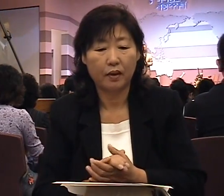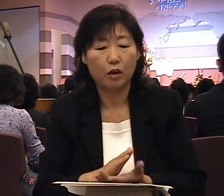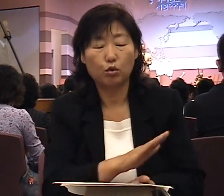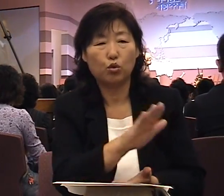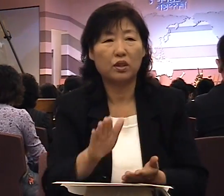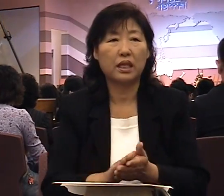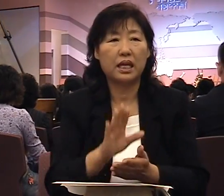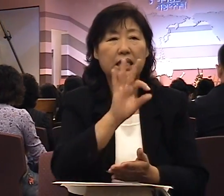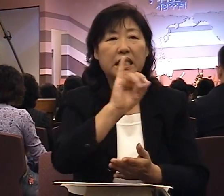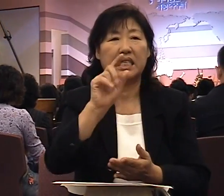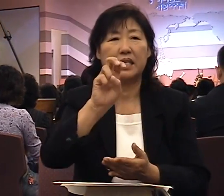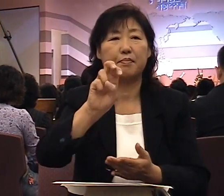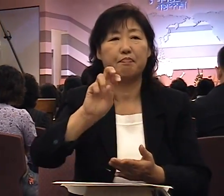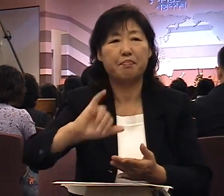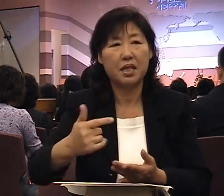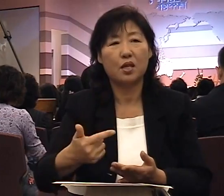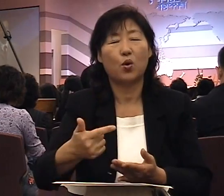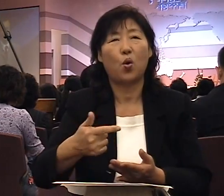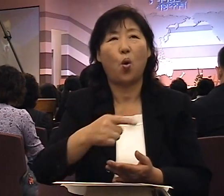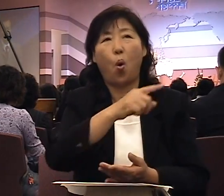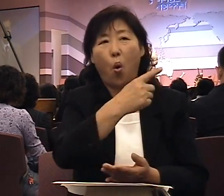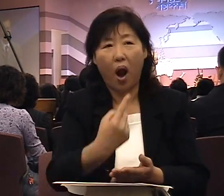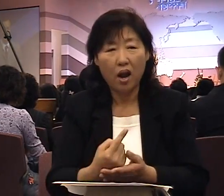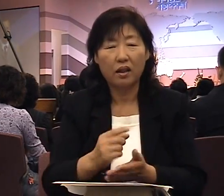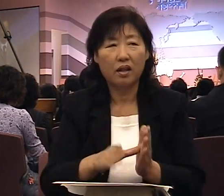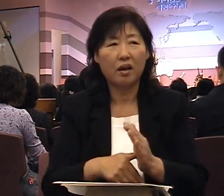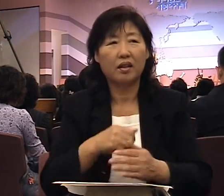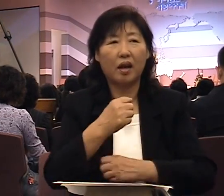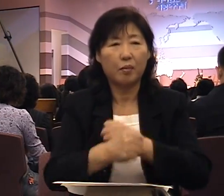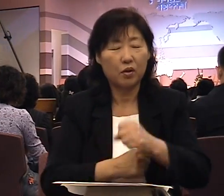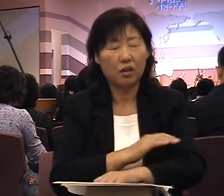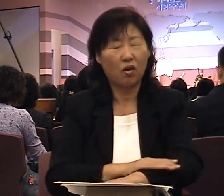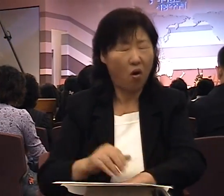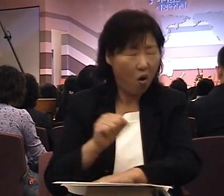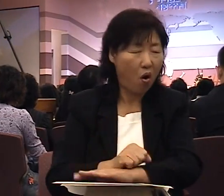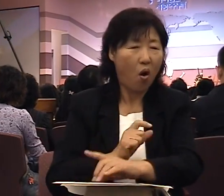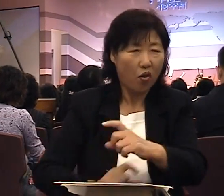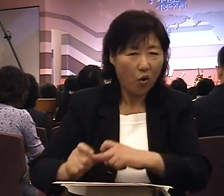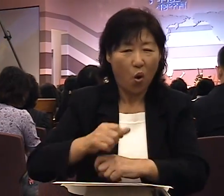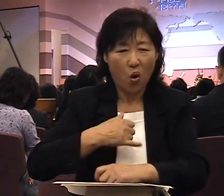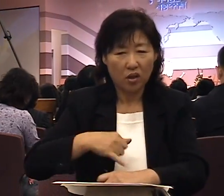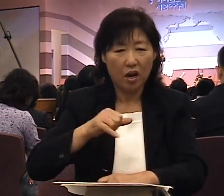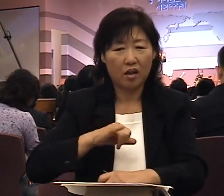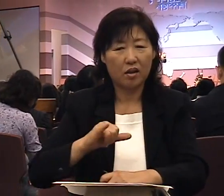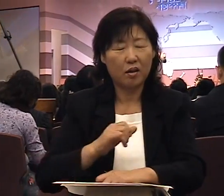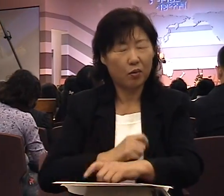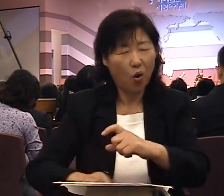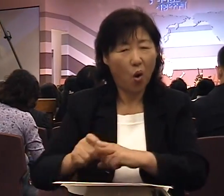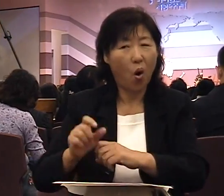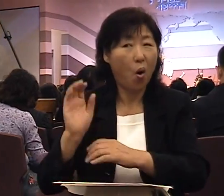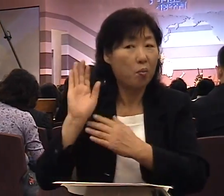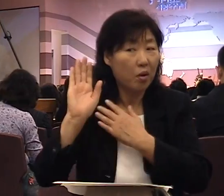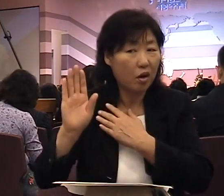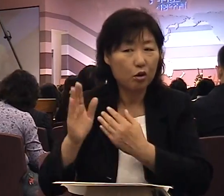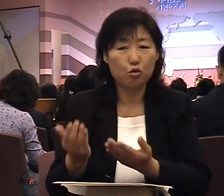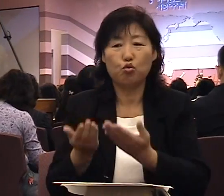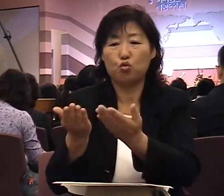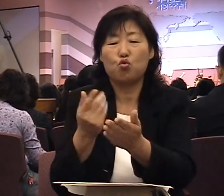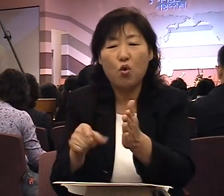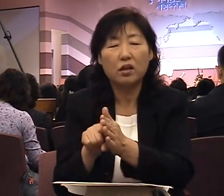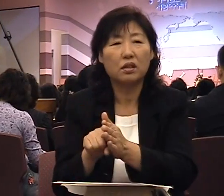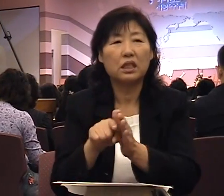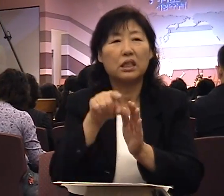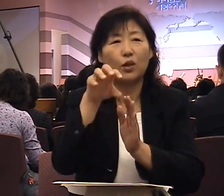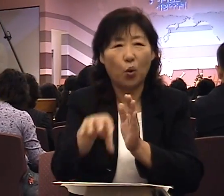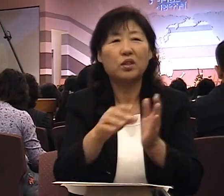우리가 이민 올 때에 나름대로 더 잘 살아가려고, 우리 자녀들에게 더 좋은 미래를 주기 위하여서 이민 왔지만